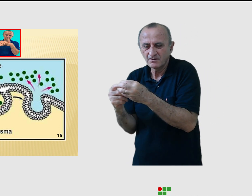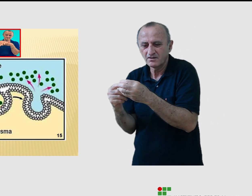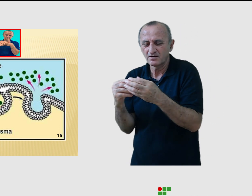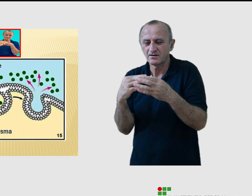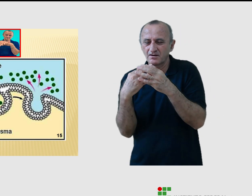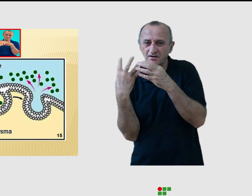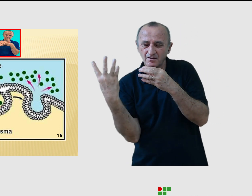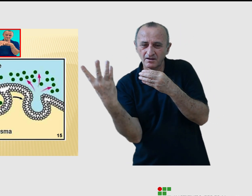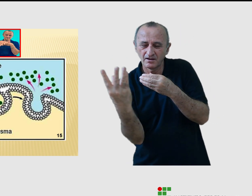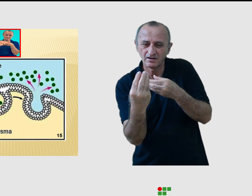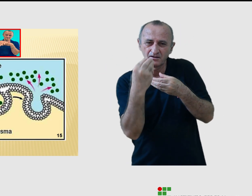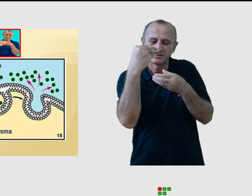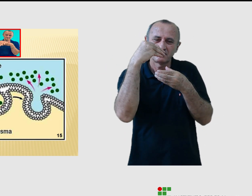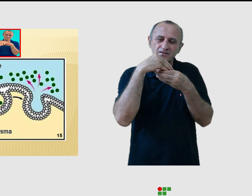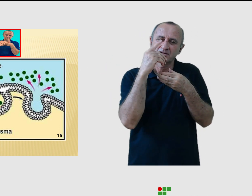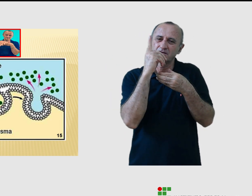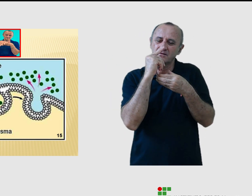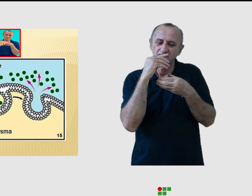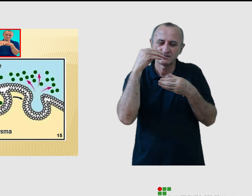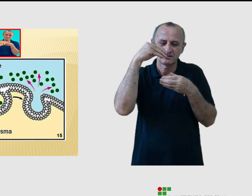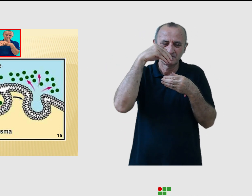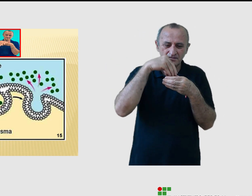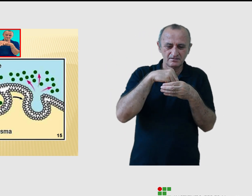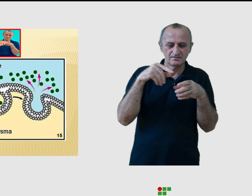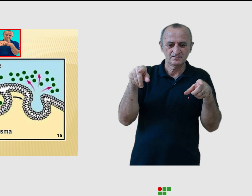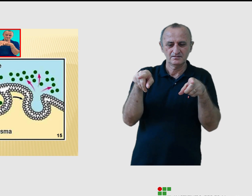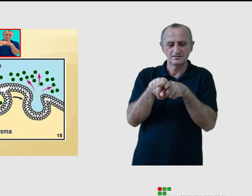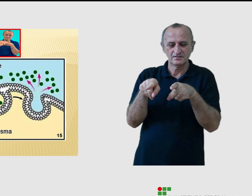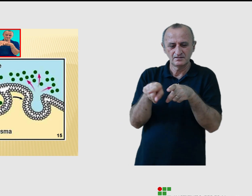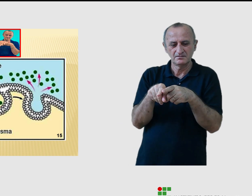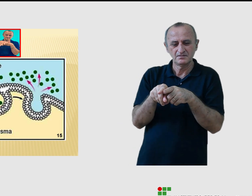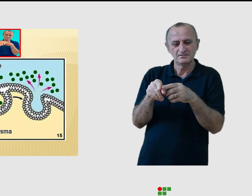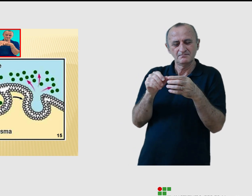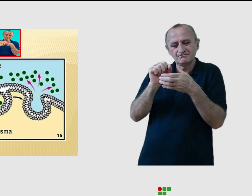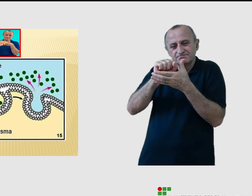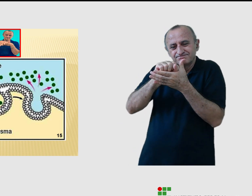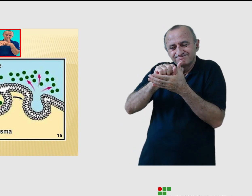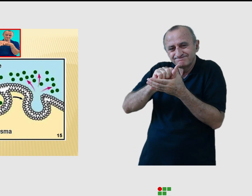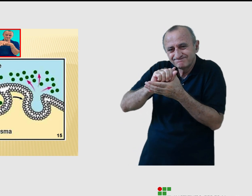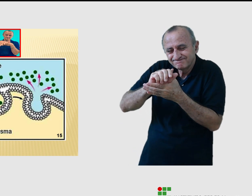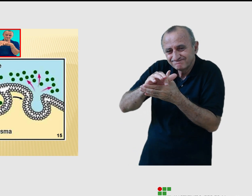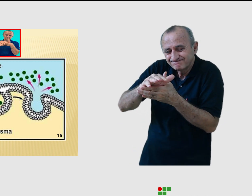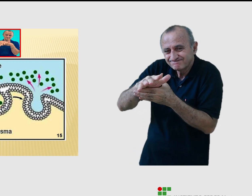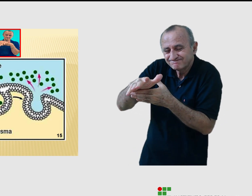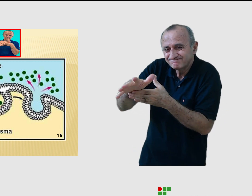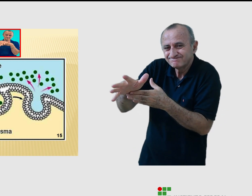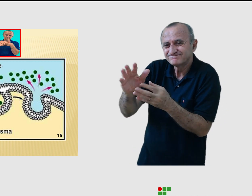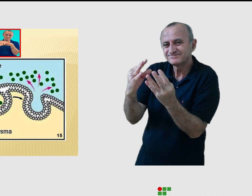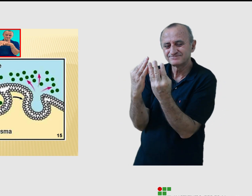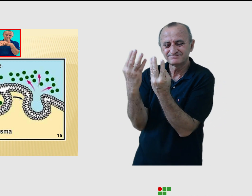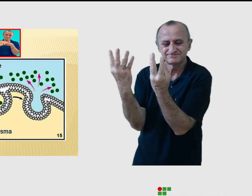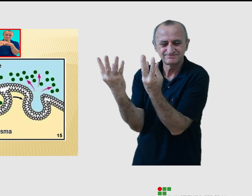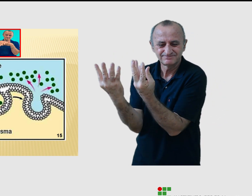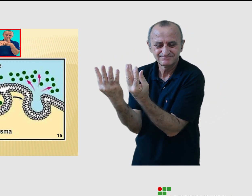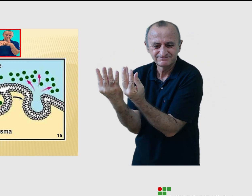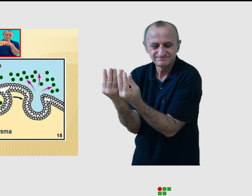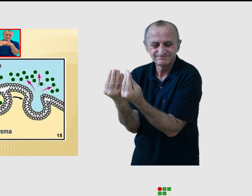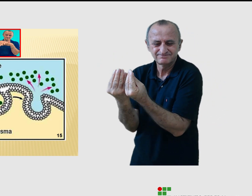processos de fagocitose e pinocitose e também de eliminar